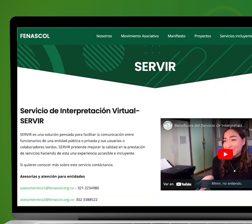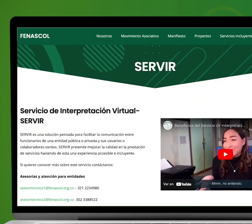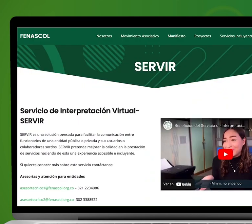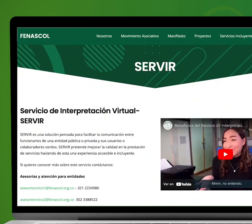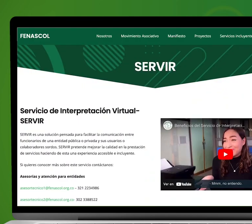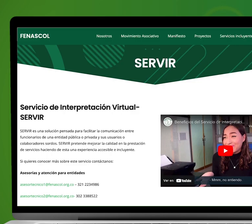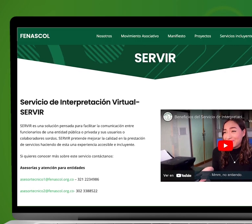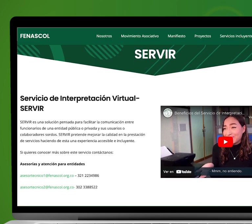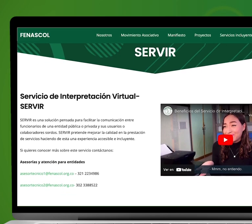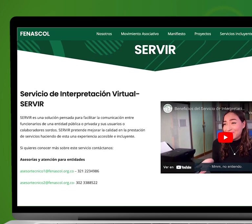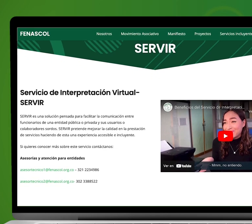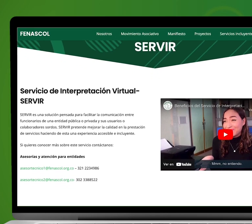Servir.